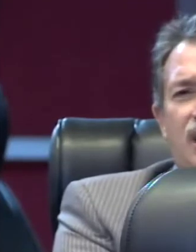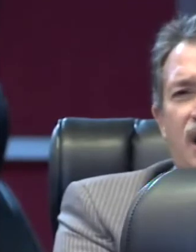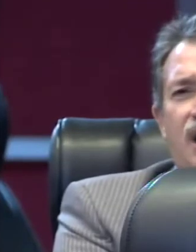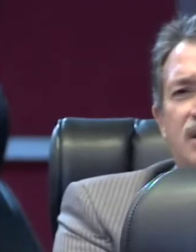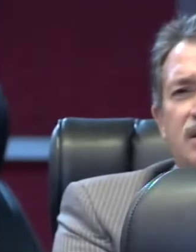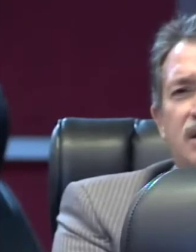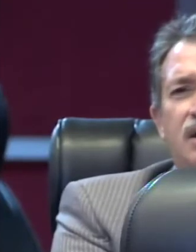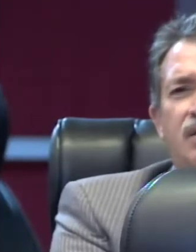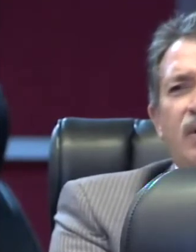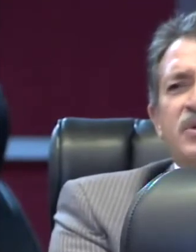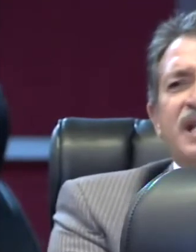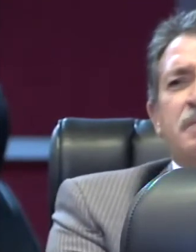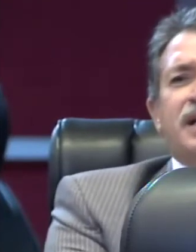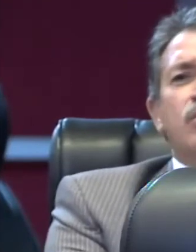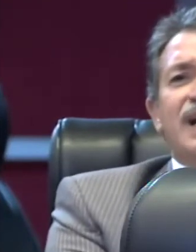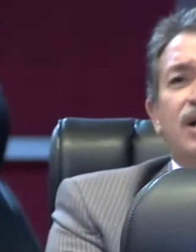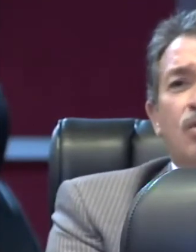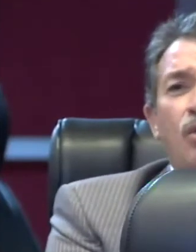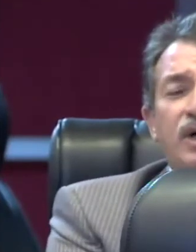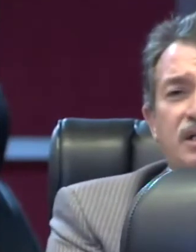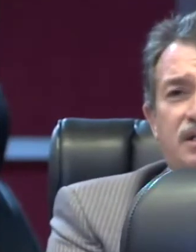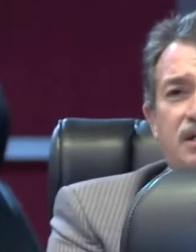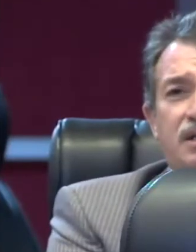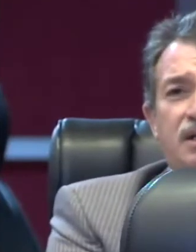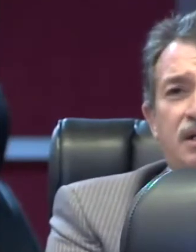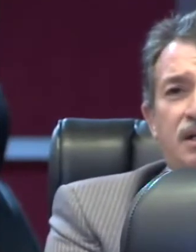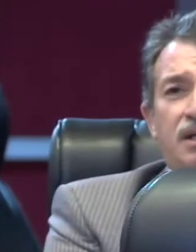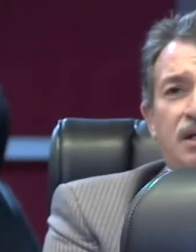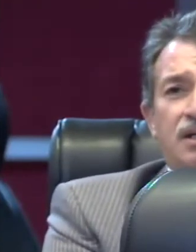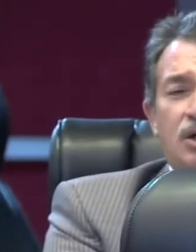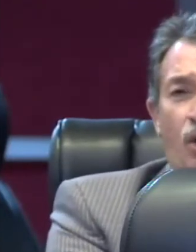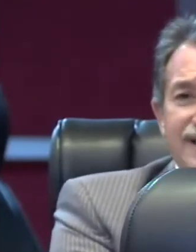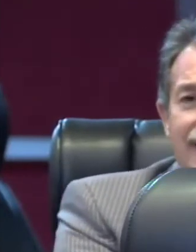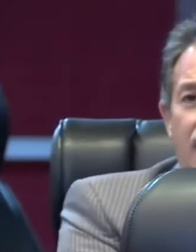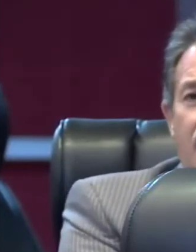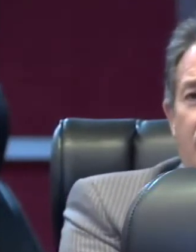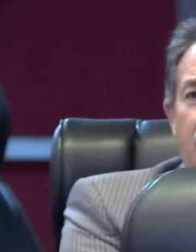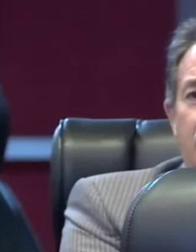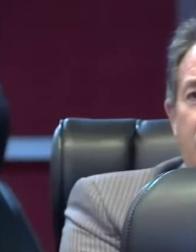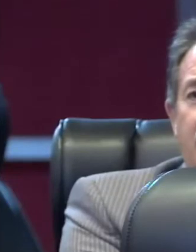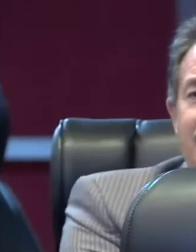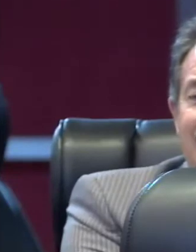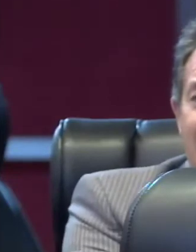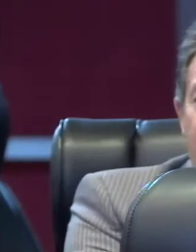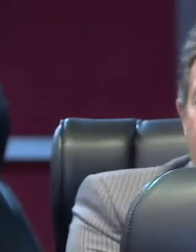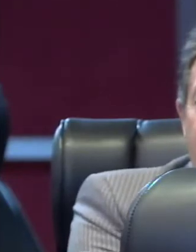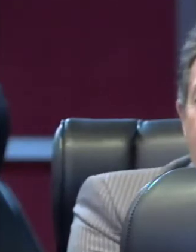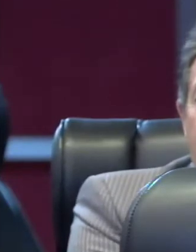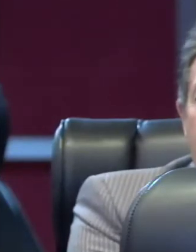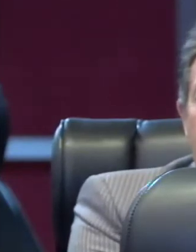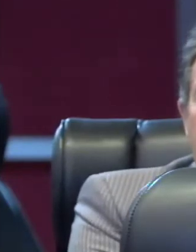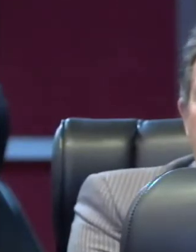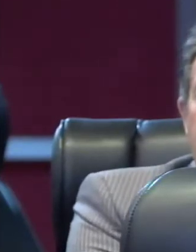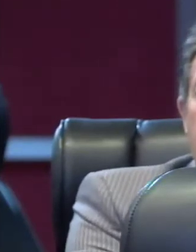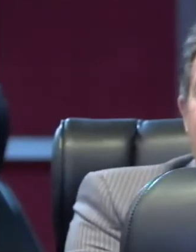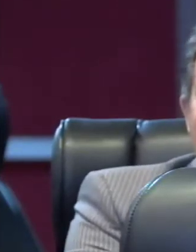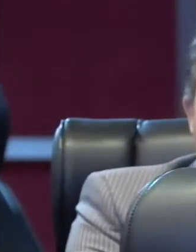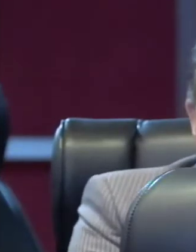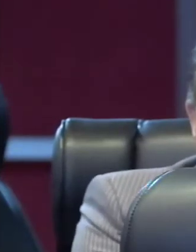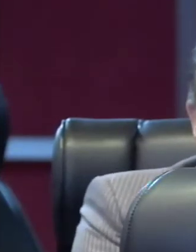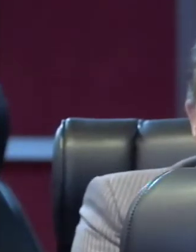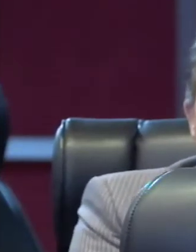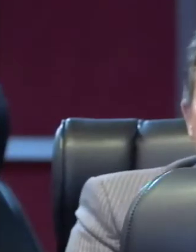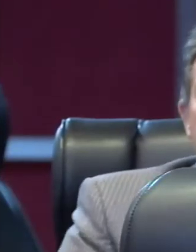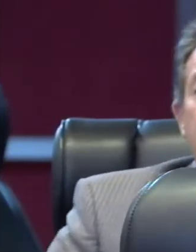as personalidades, vamos respeitar os eleitores, se Roseana, se Sarney Filho, se